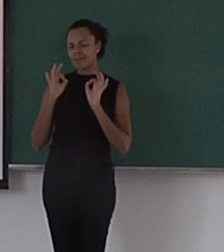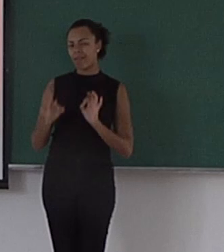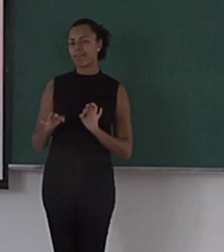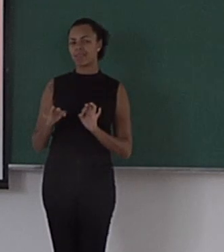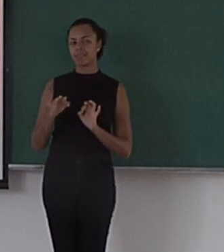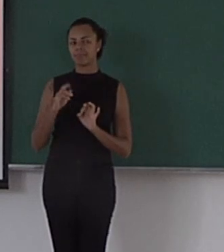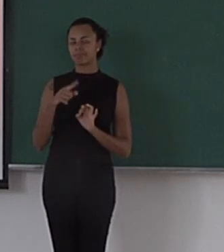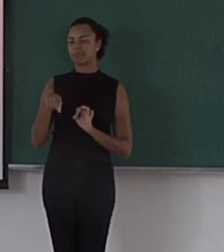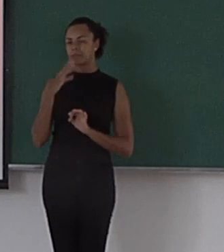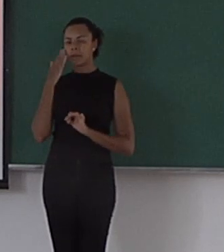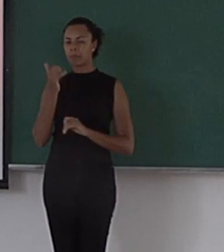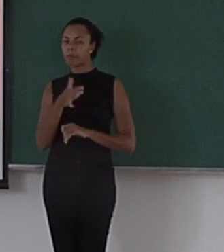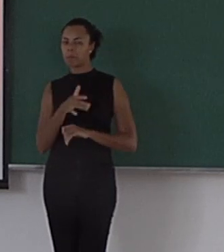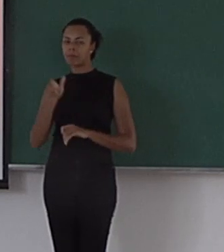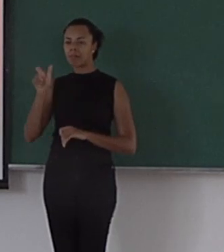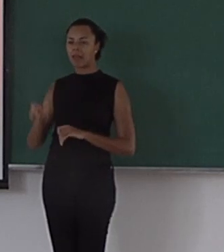noção bem fidedigna.